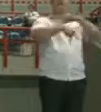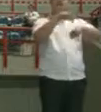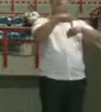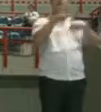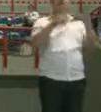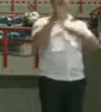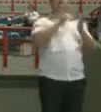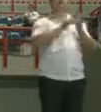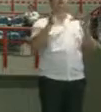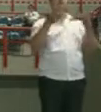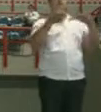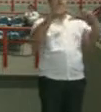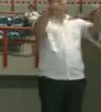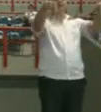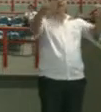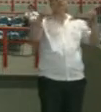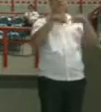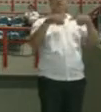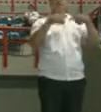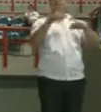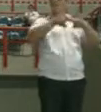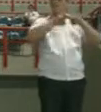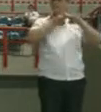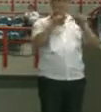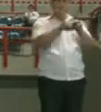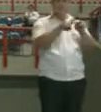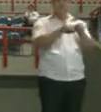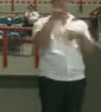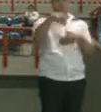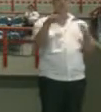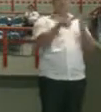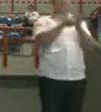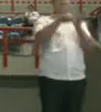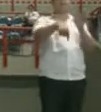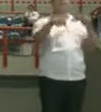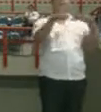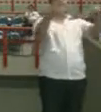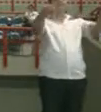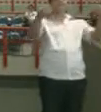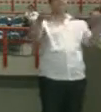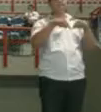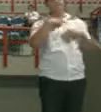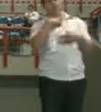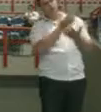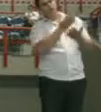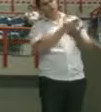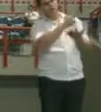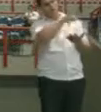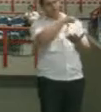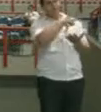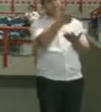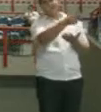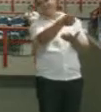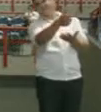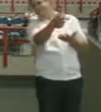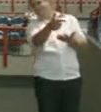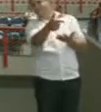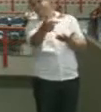terra, em cima da propriedade da terra. Um tem, os demais não